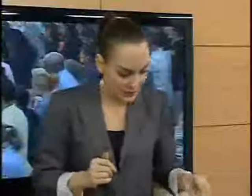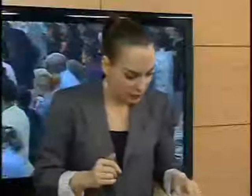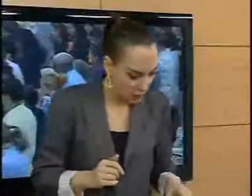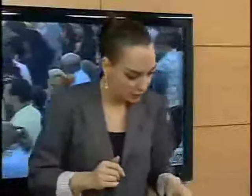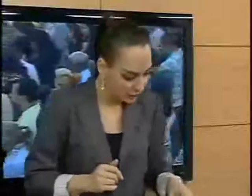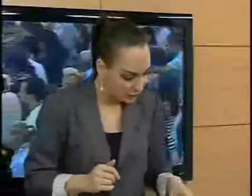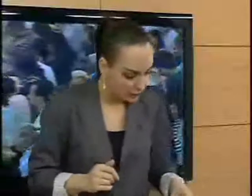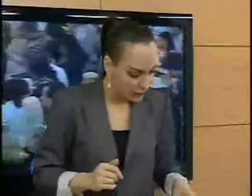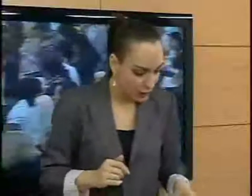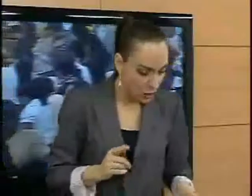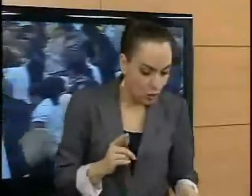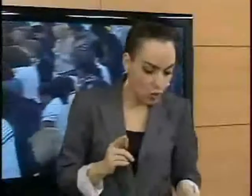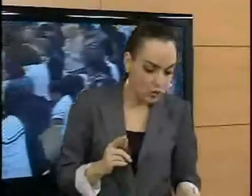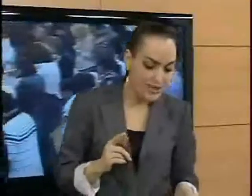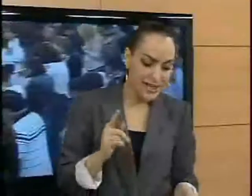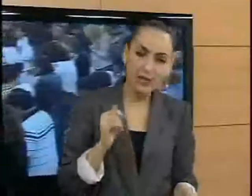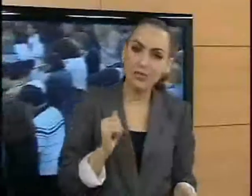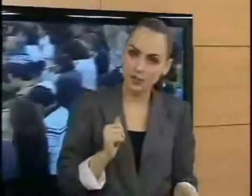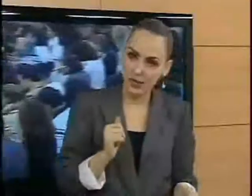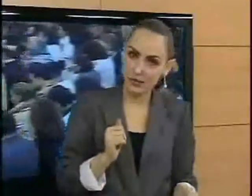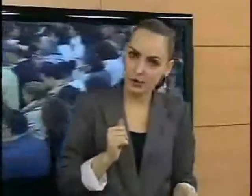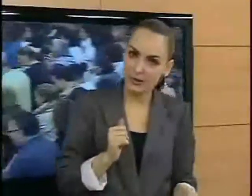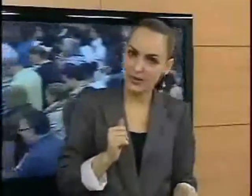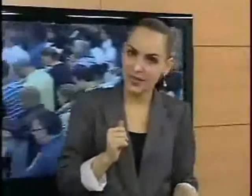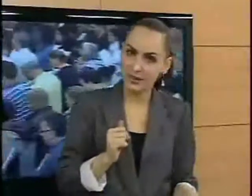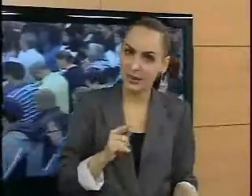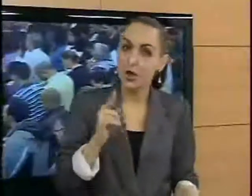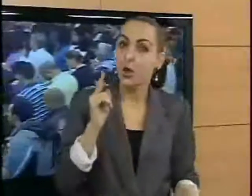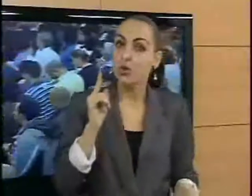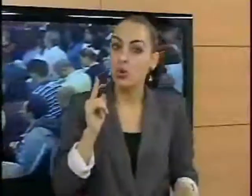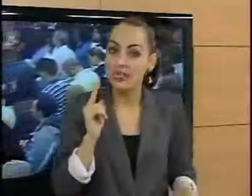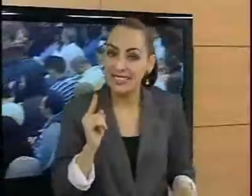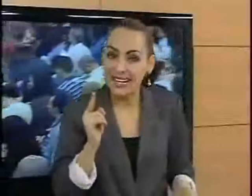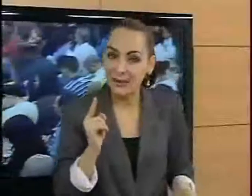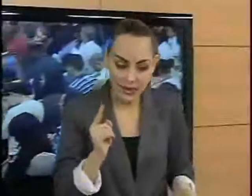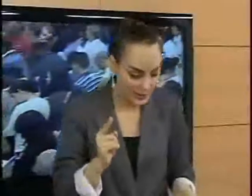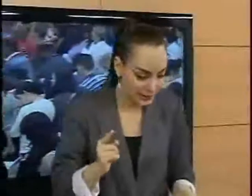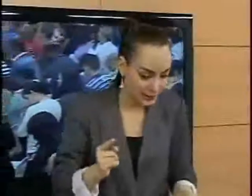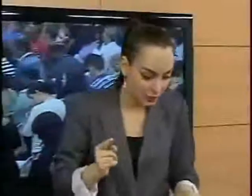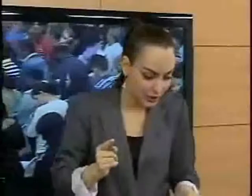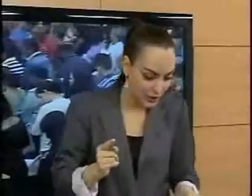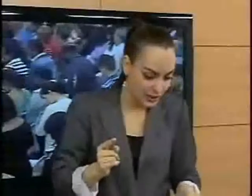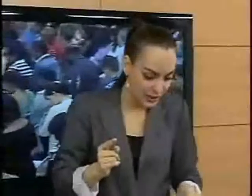Sim, ó. O conselho em Provérbios 4:7. O conselho da sabedoria